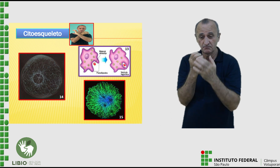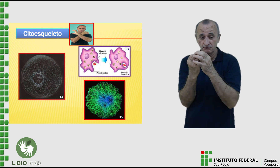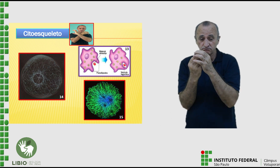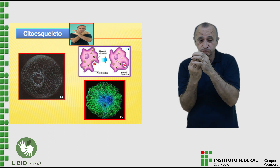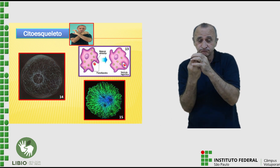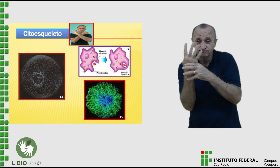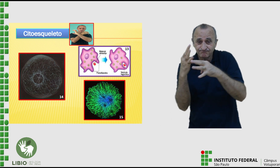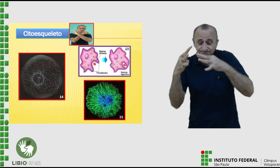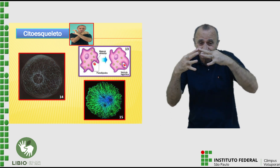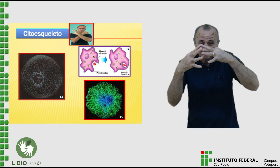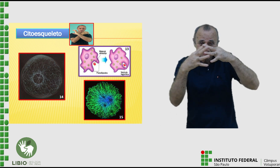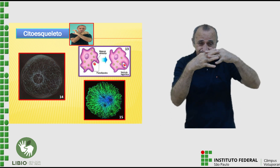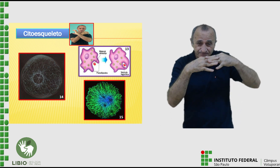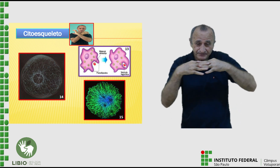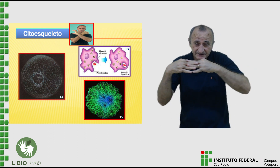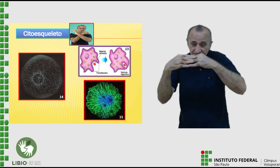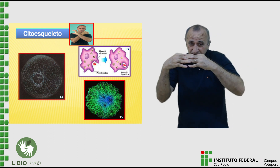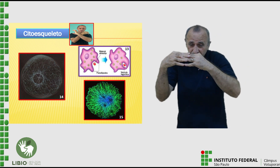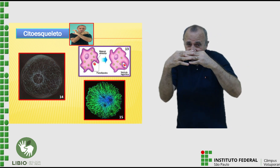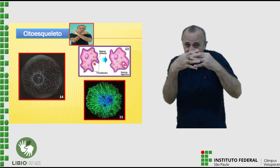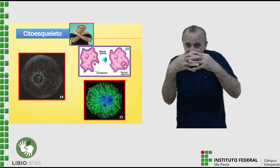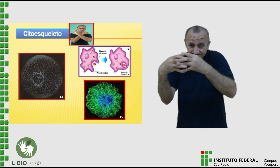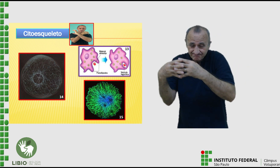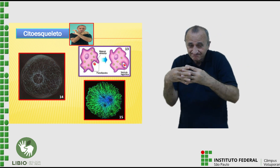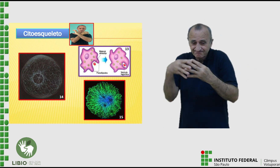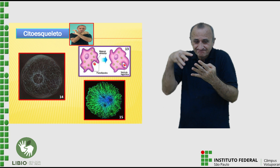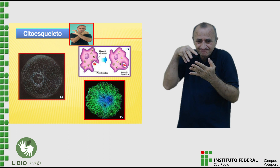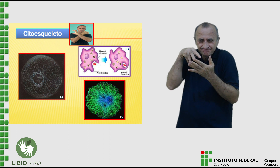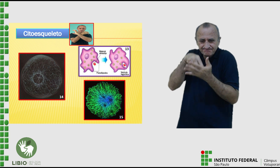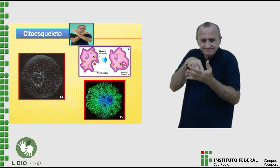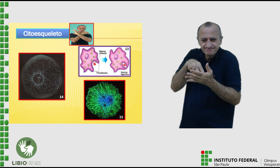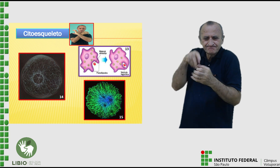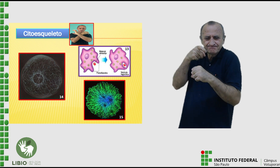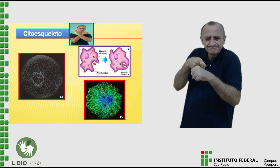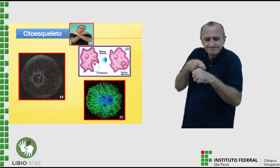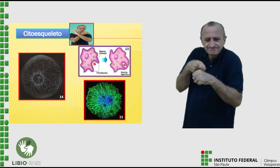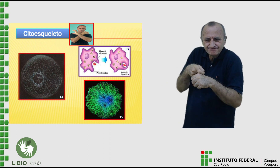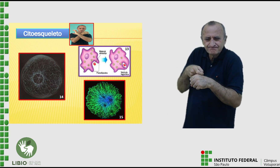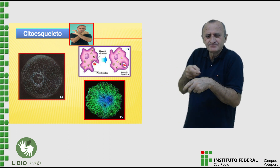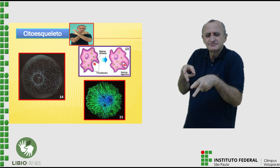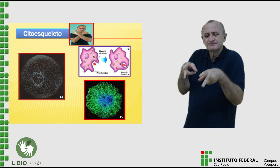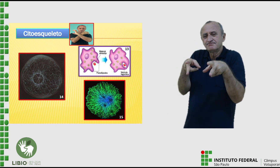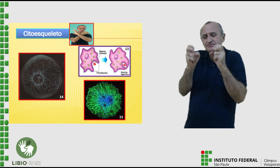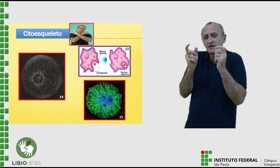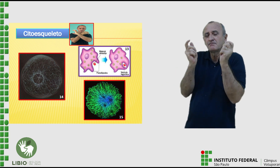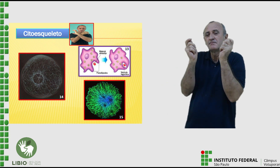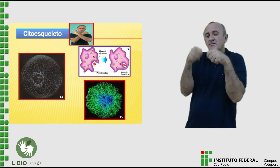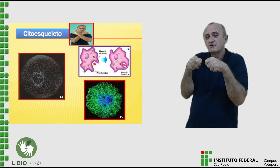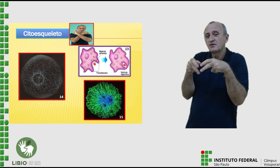Os citoesqueletos, eles formam verdadeiras redes de sustentação, como é